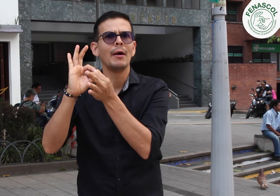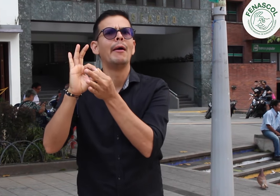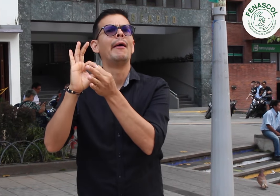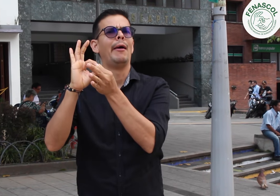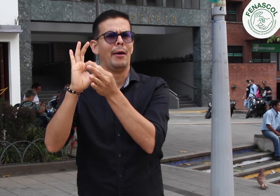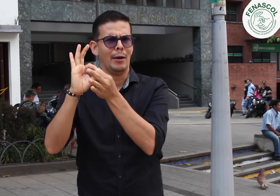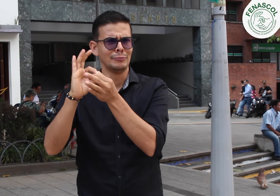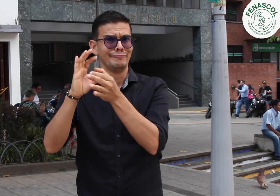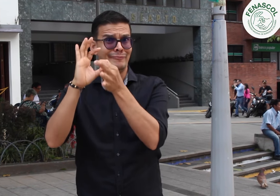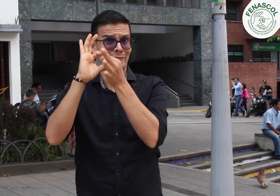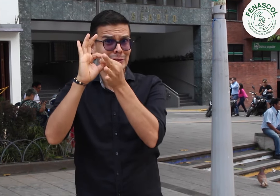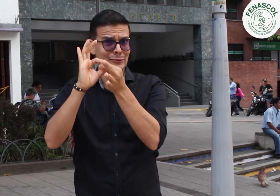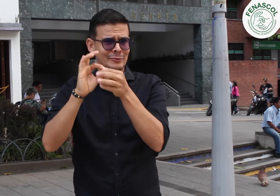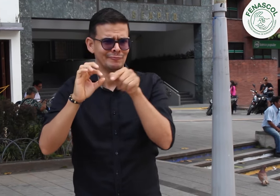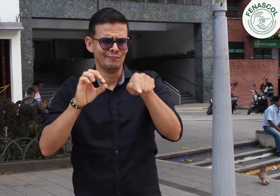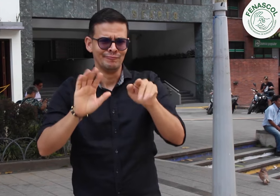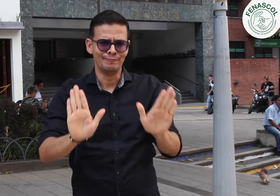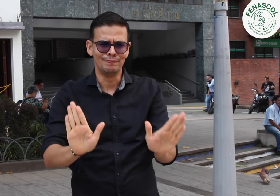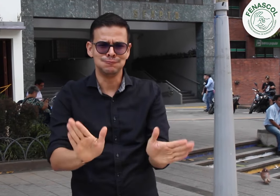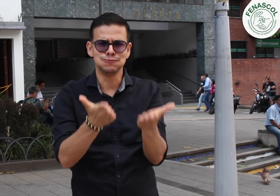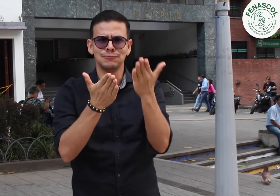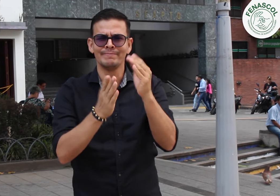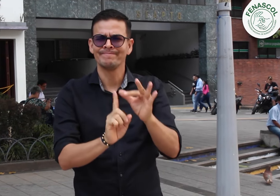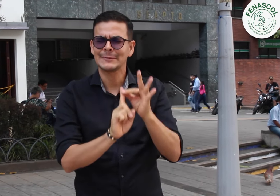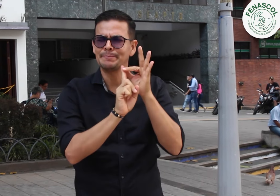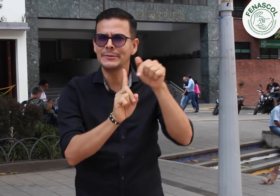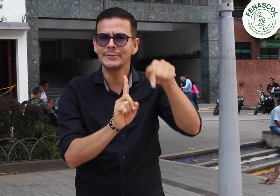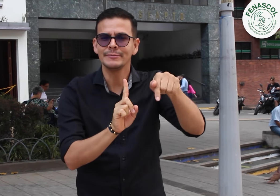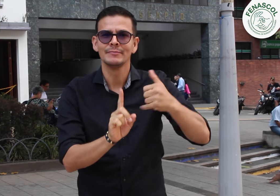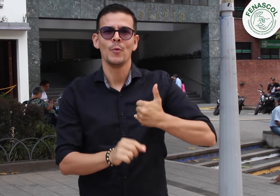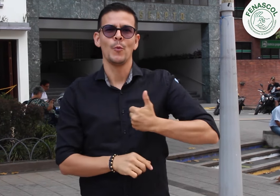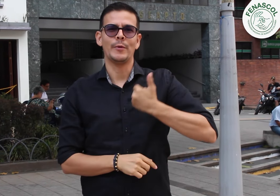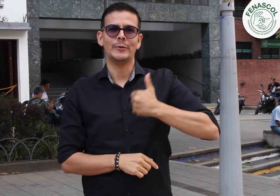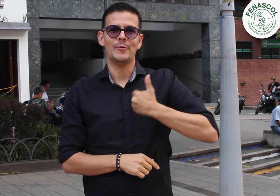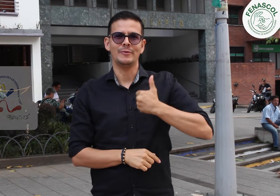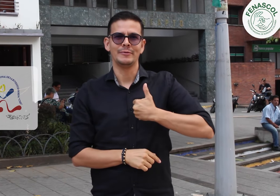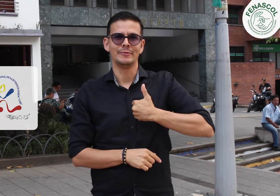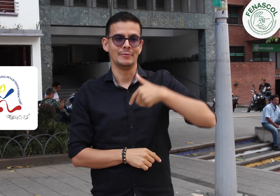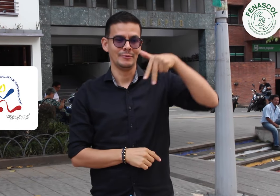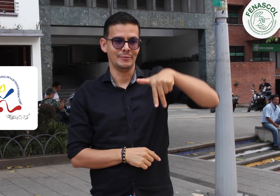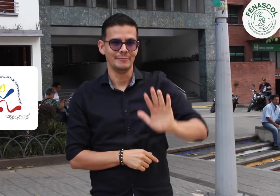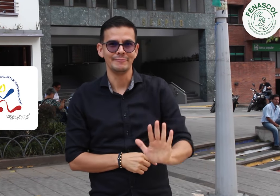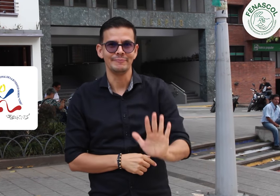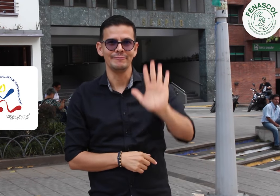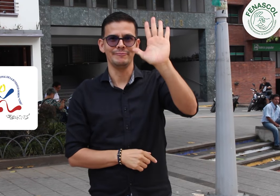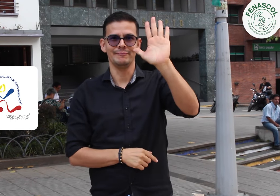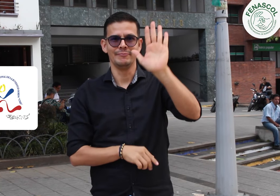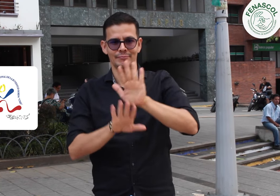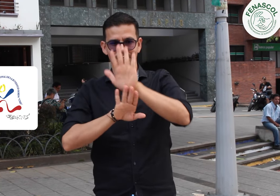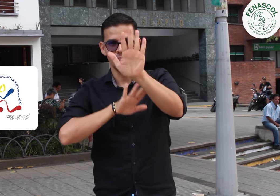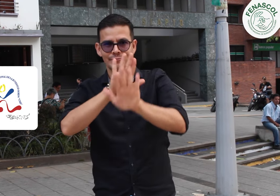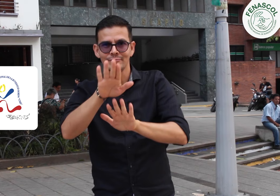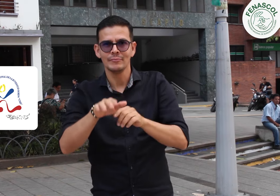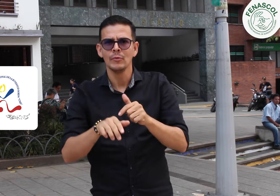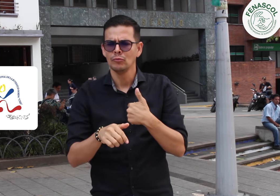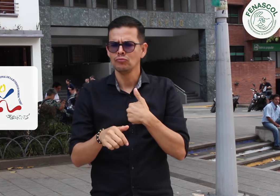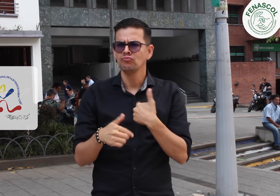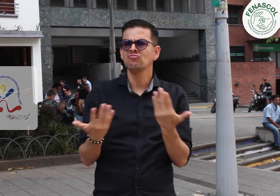dio atención a la Comisión Nacional de la juventud sorda cnjs quienes junto a alior tuvieron a cargo la